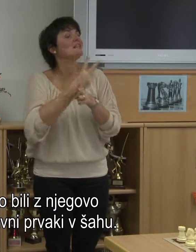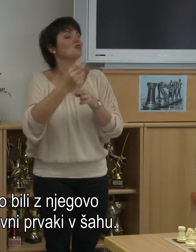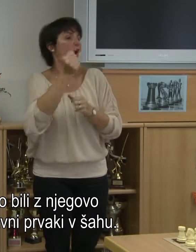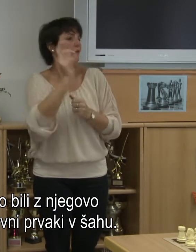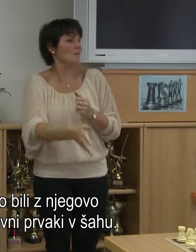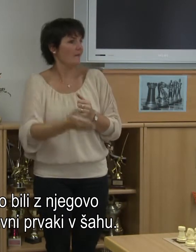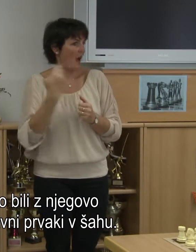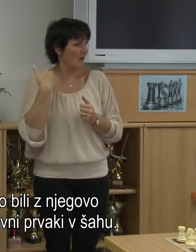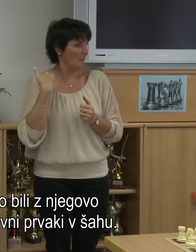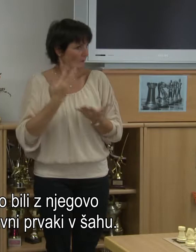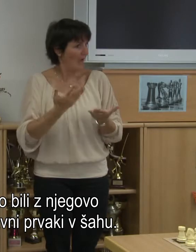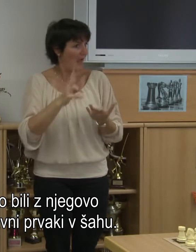prvaki v šahu.